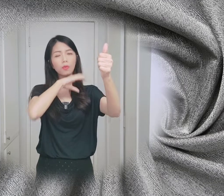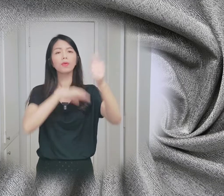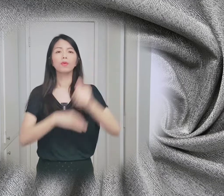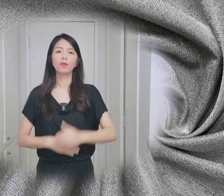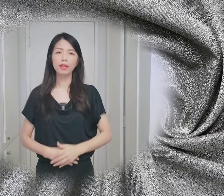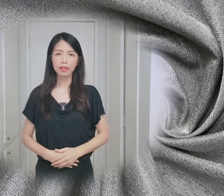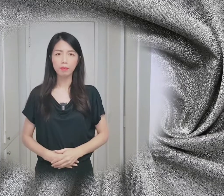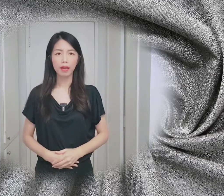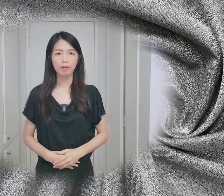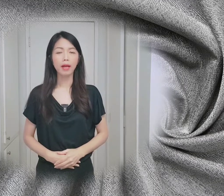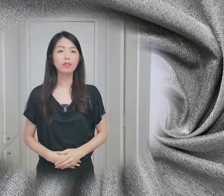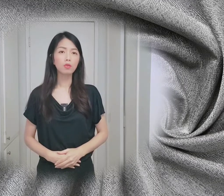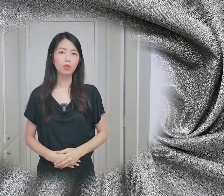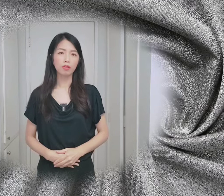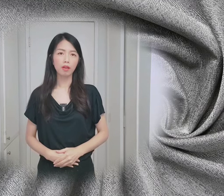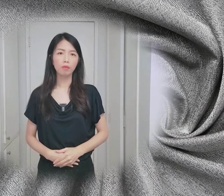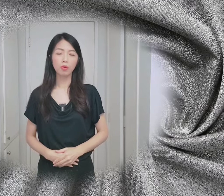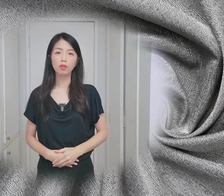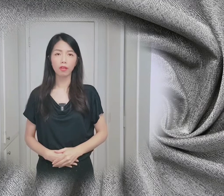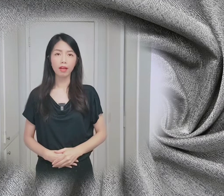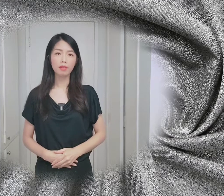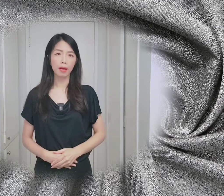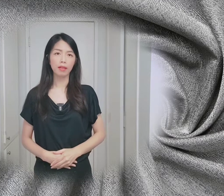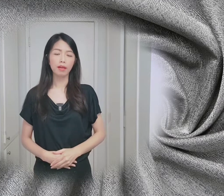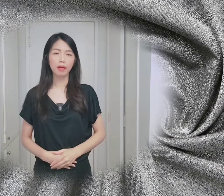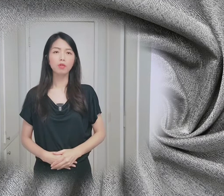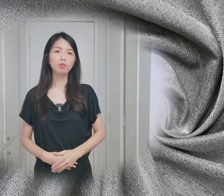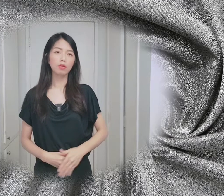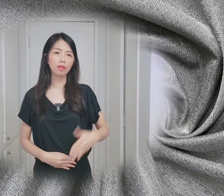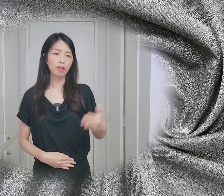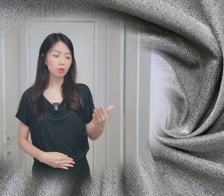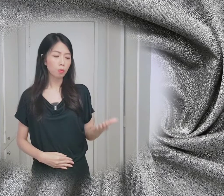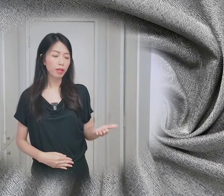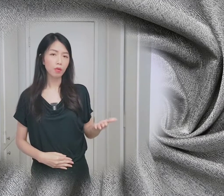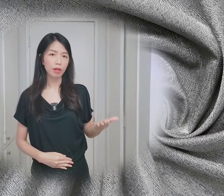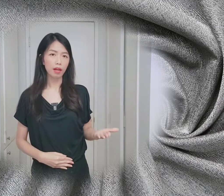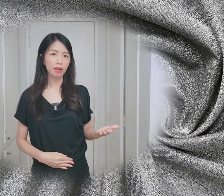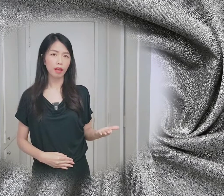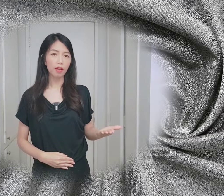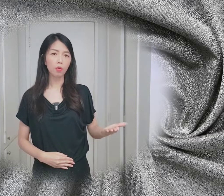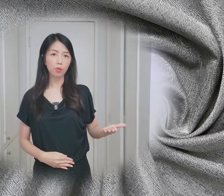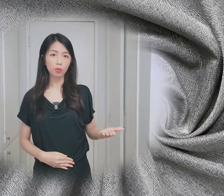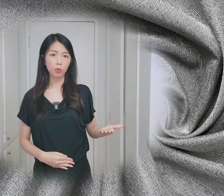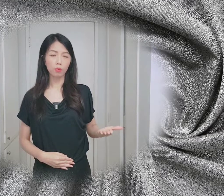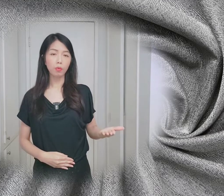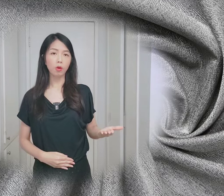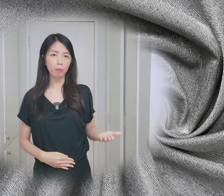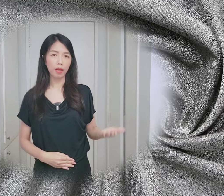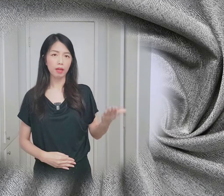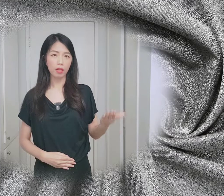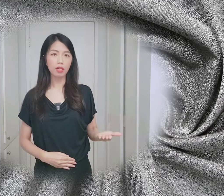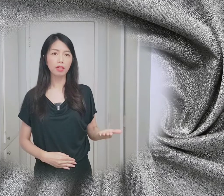원망도 했지만, 반전수어는요, 그러나 하지만, 반전수어는 손바닥이 위를 향하게 오른쪽